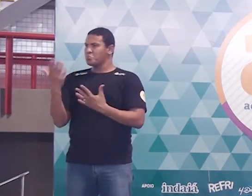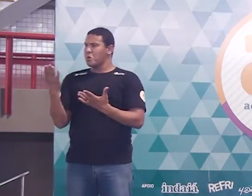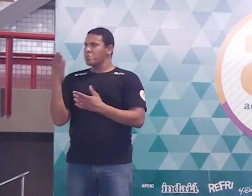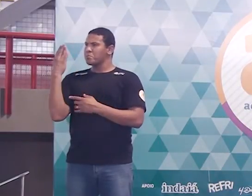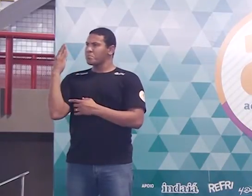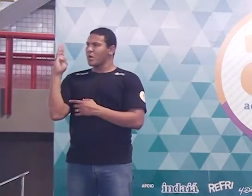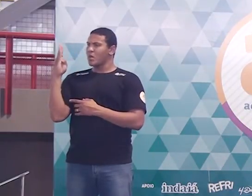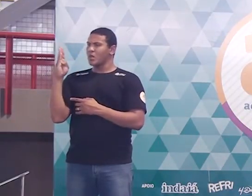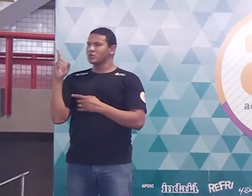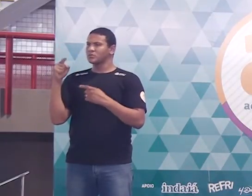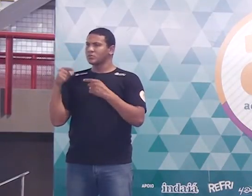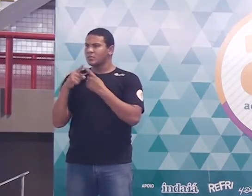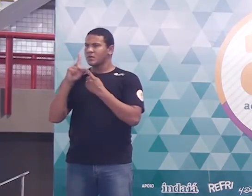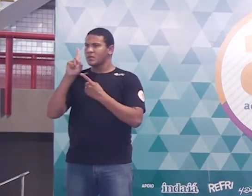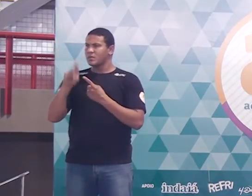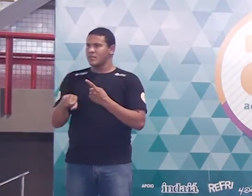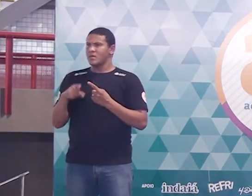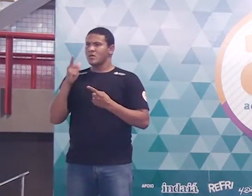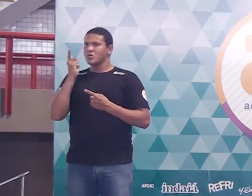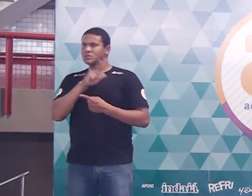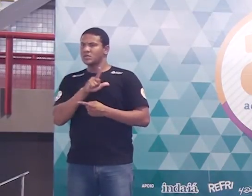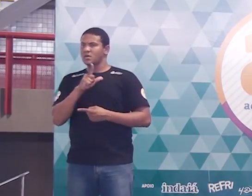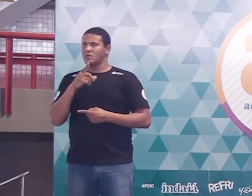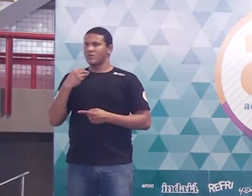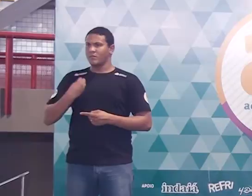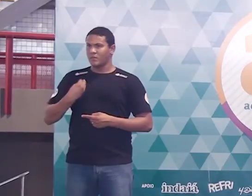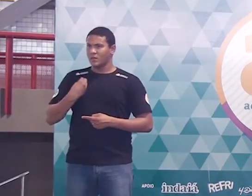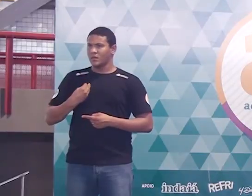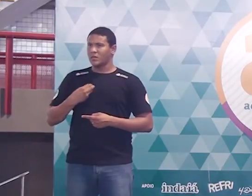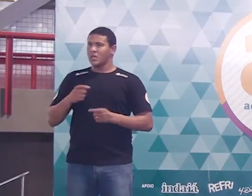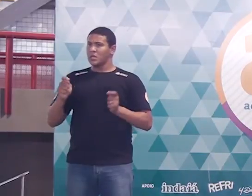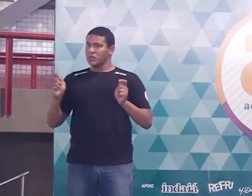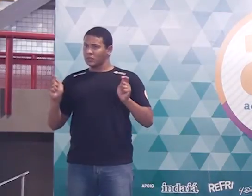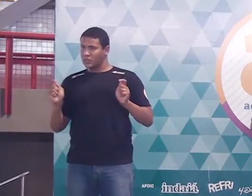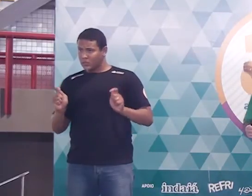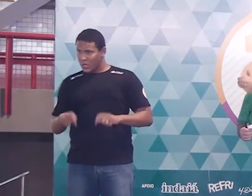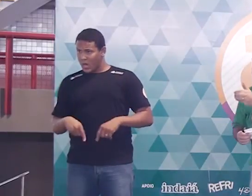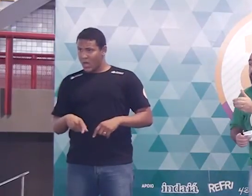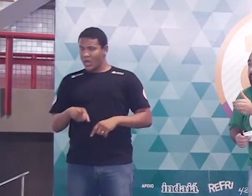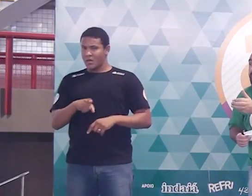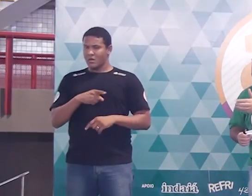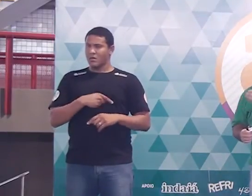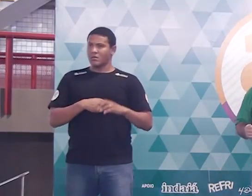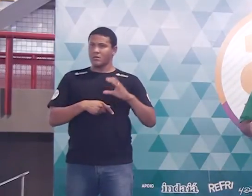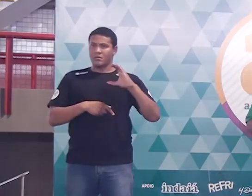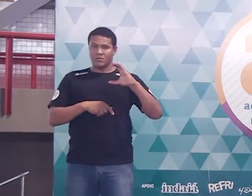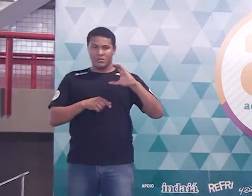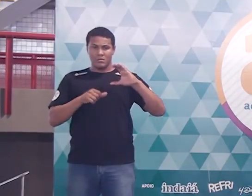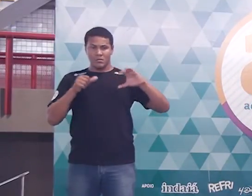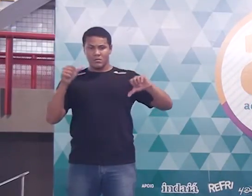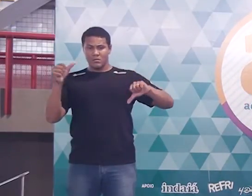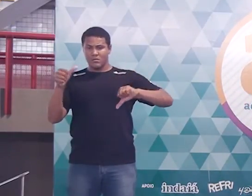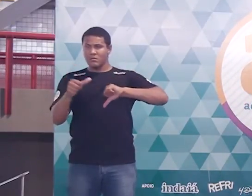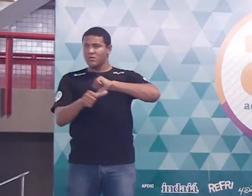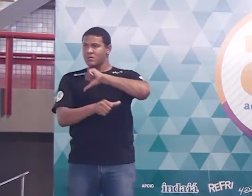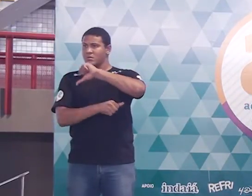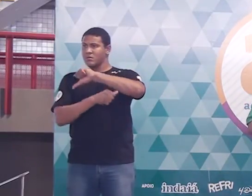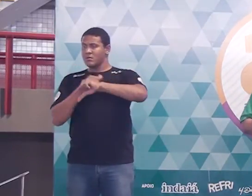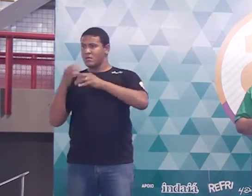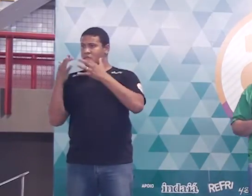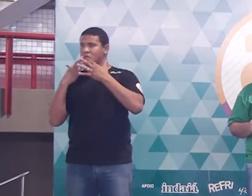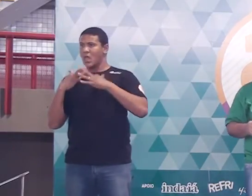biológico que permite aos seres vivos produzir matéria orgânica a partir de componentes o